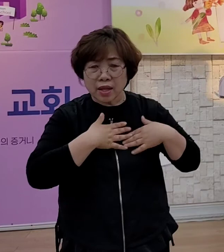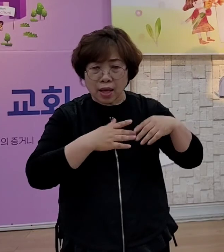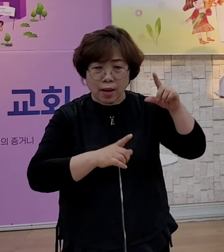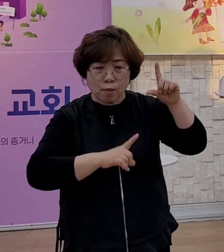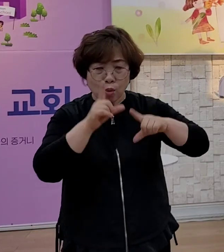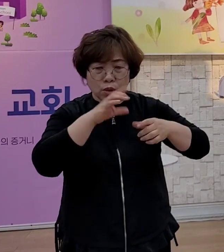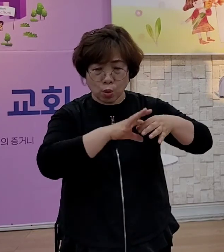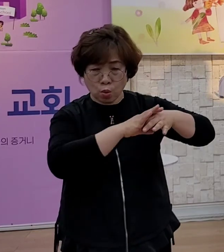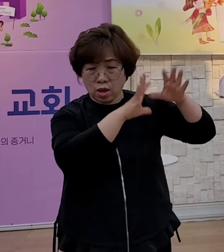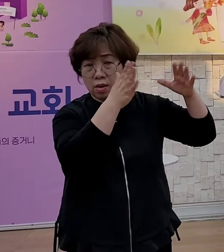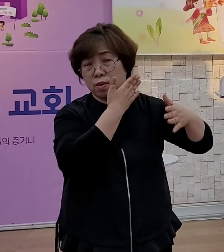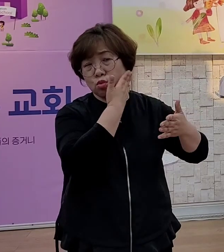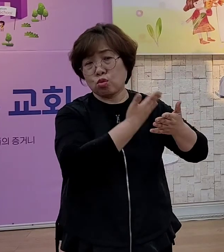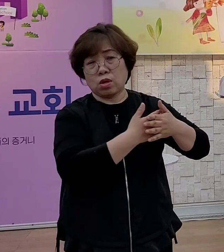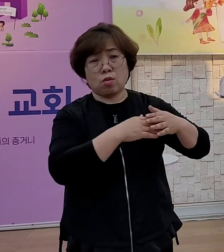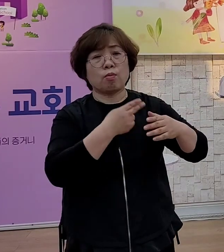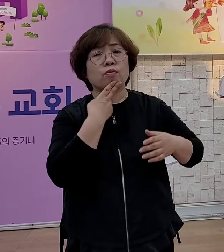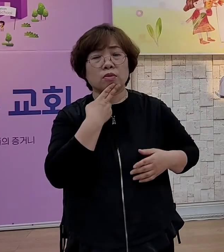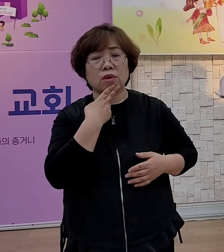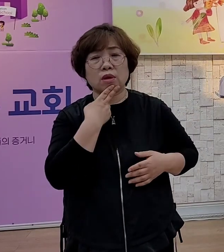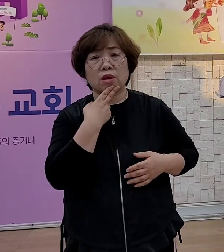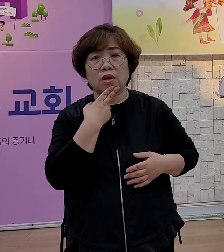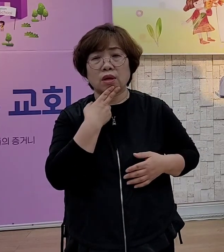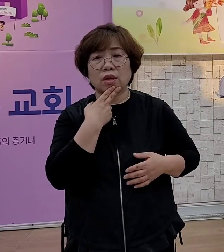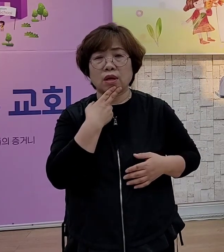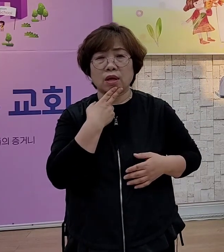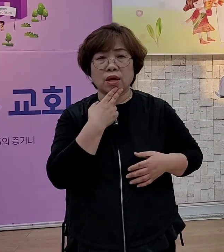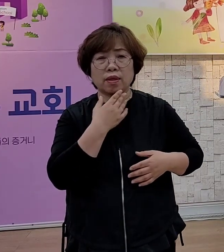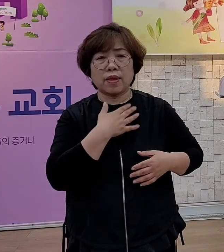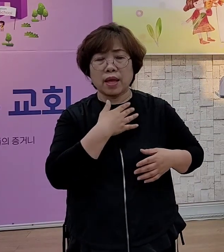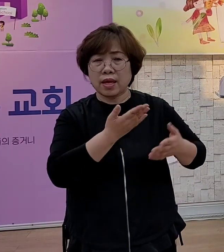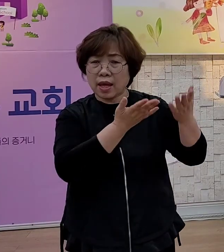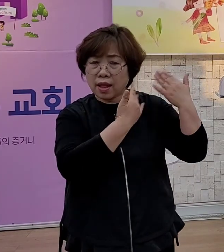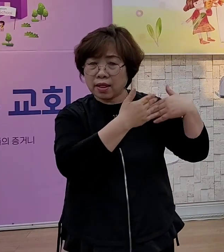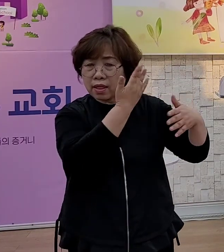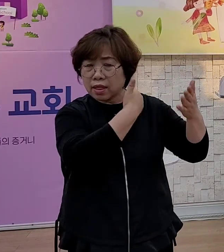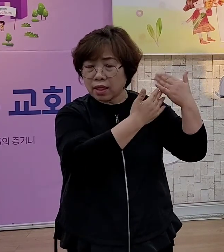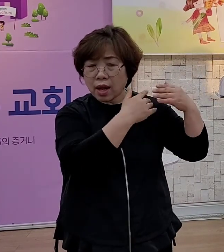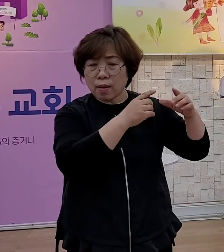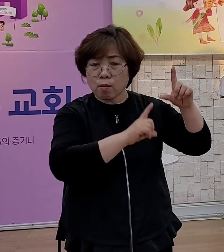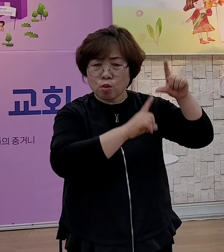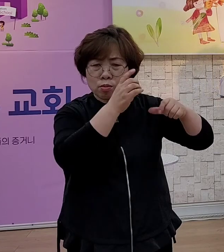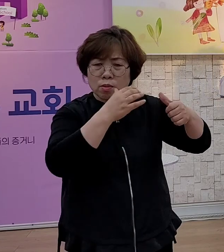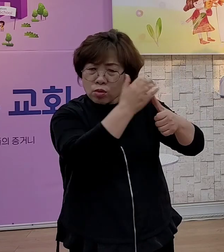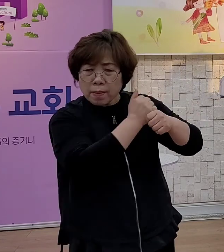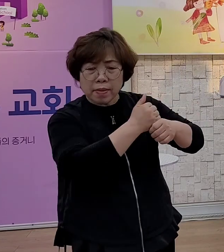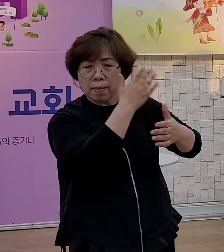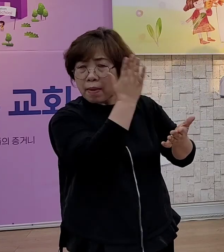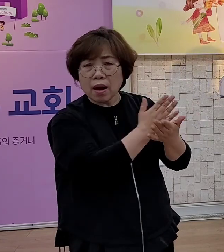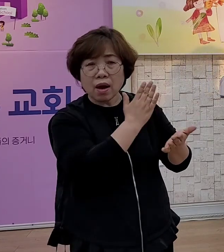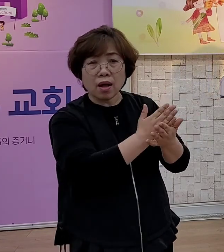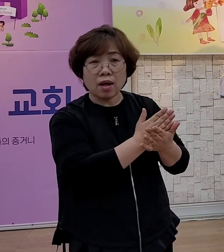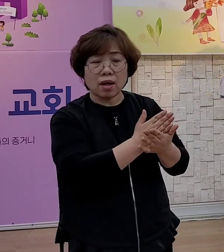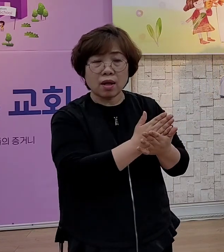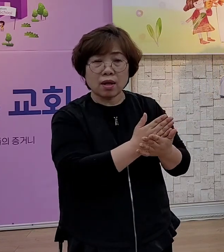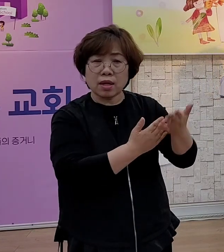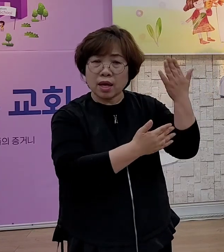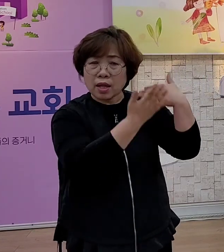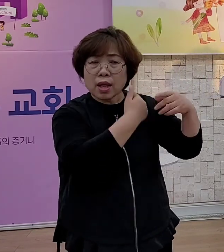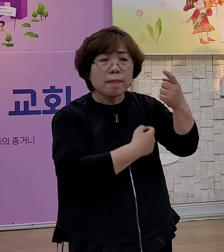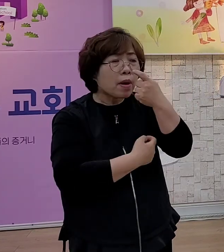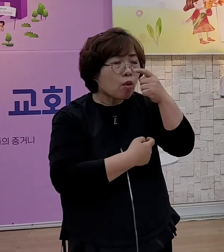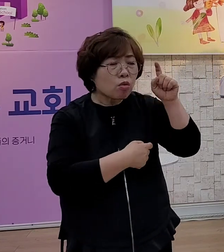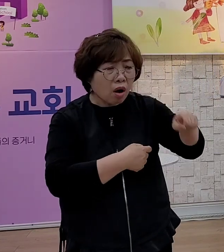이거 하나도 안 중요합니다. 여러분 거기에 자꾸 얽매이지 마세요. 내가 옛날부터 어디서 뭐 어떻게 배워가지고